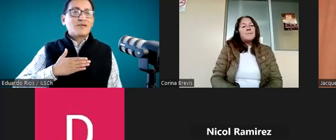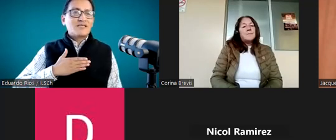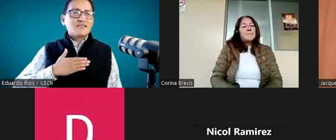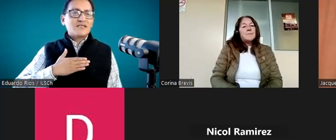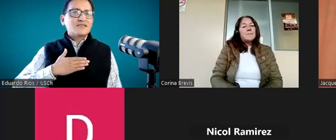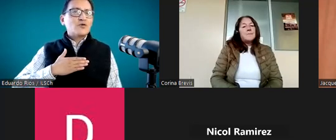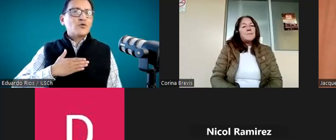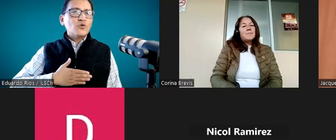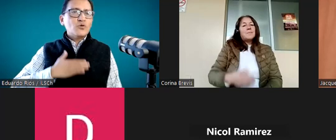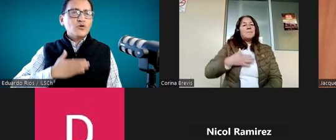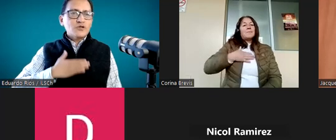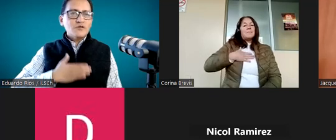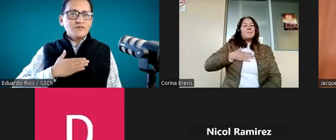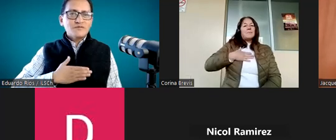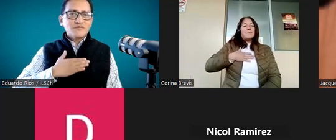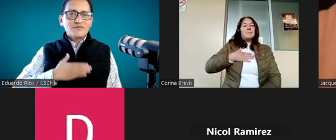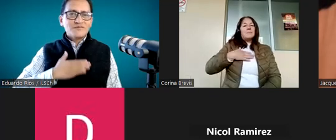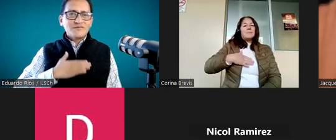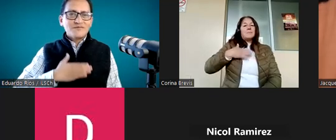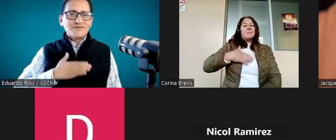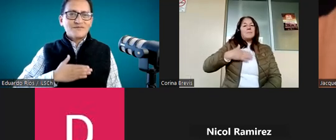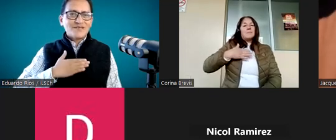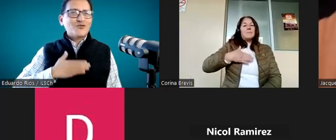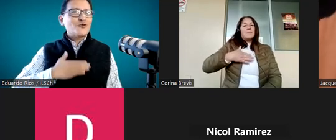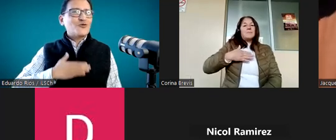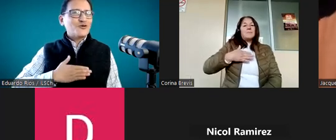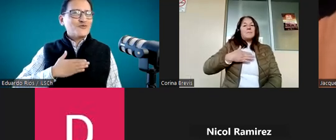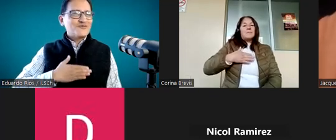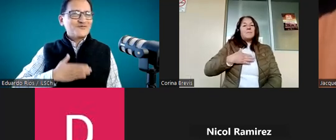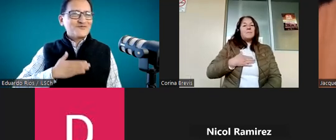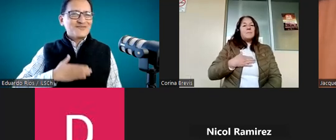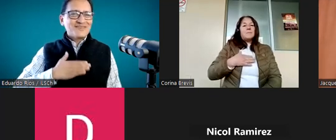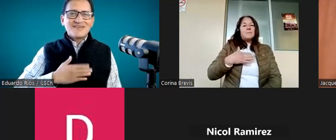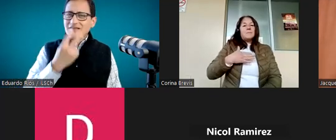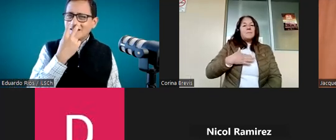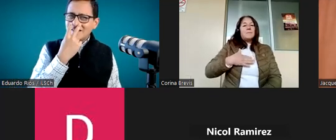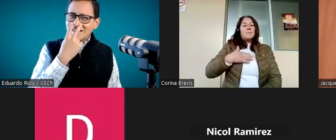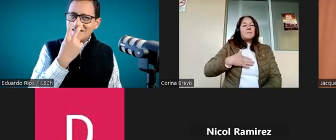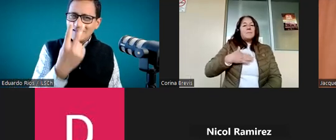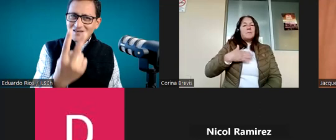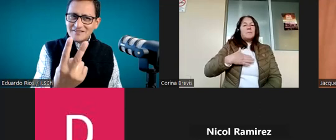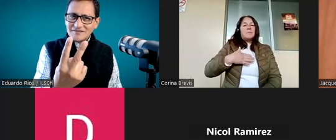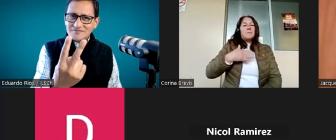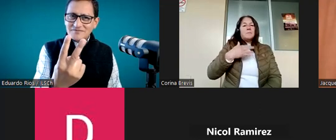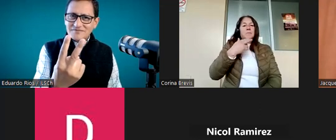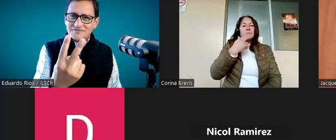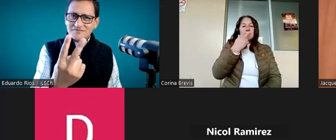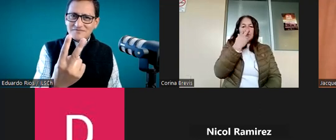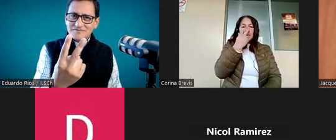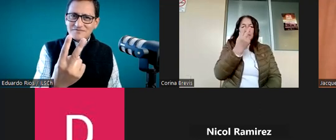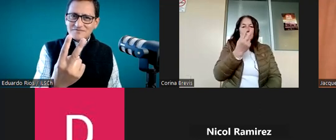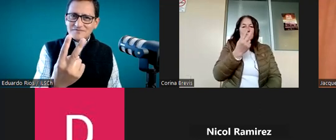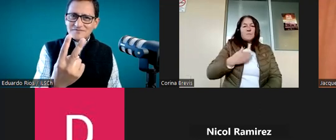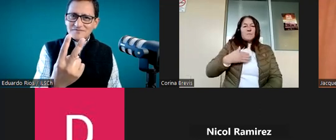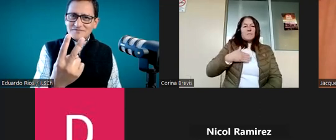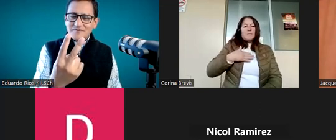La última seña es un gusto. Esto es gusto de verles.